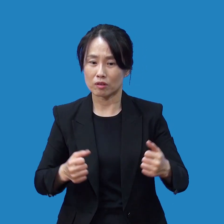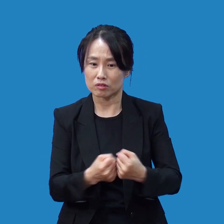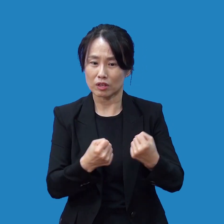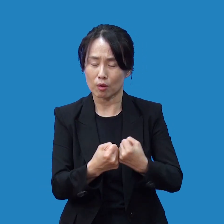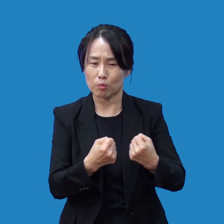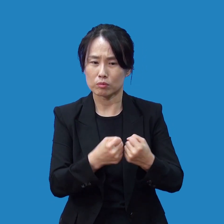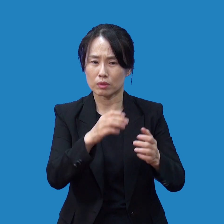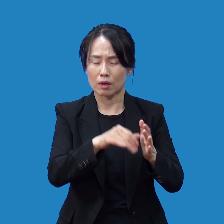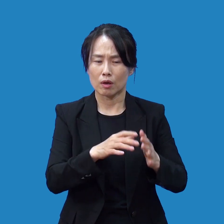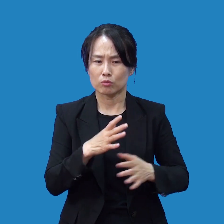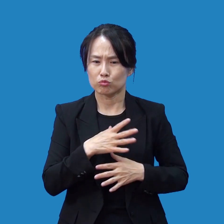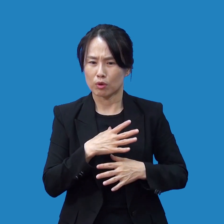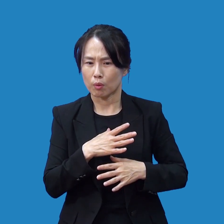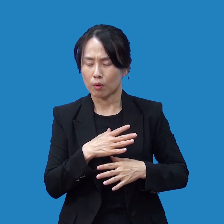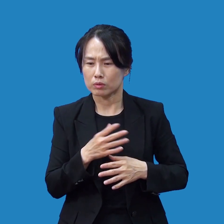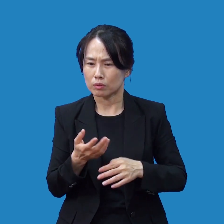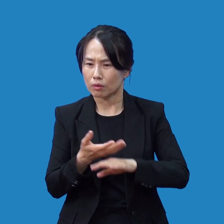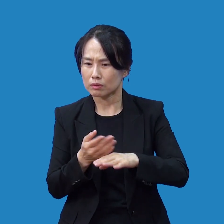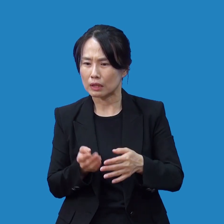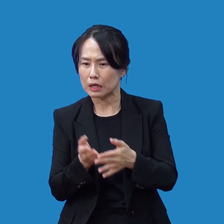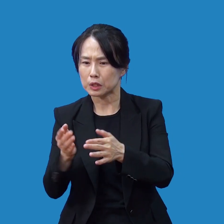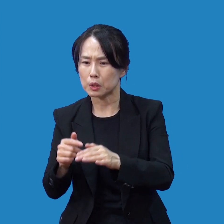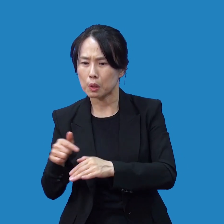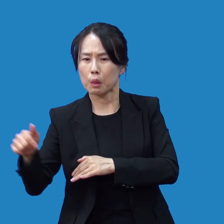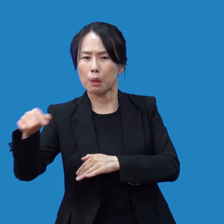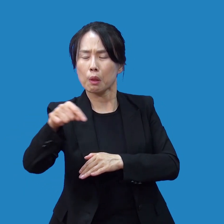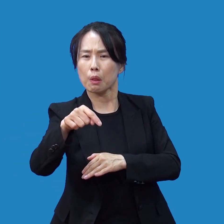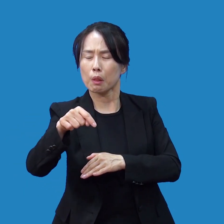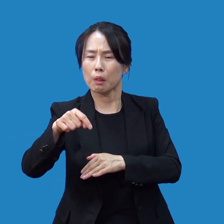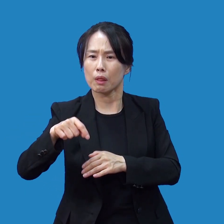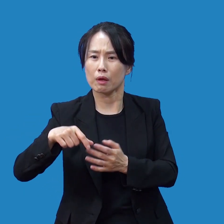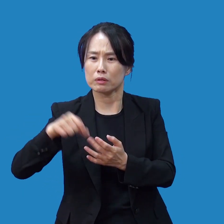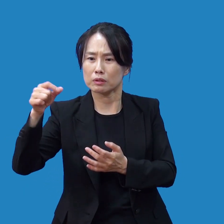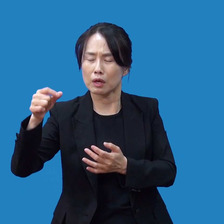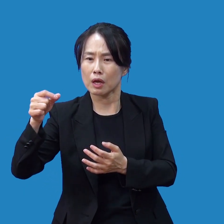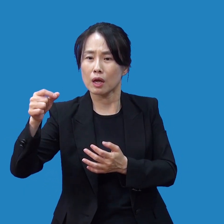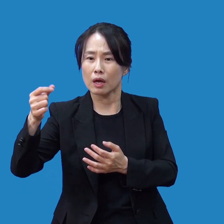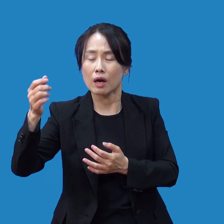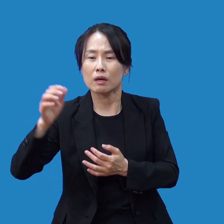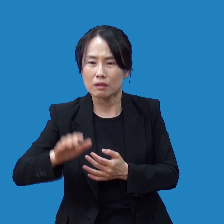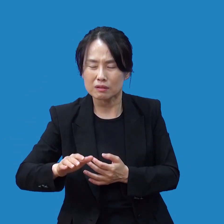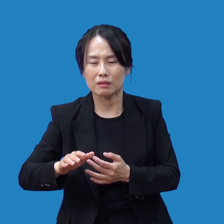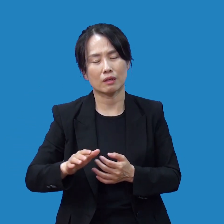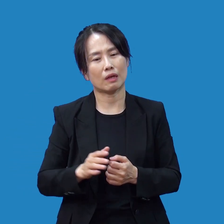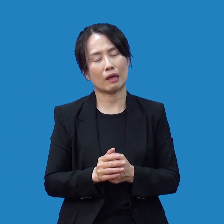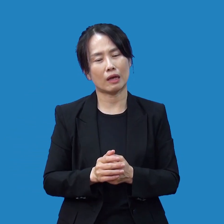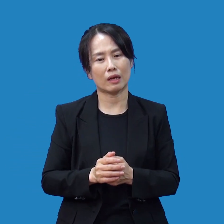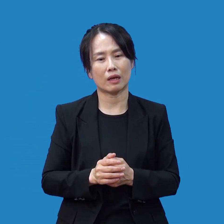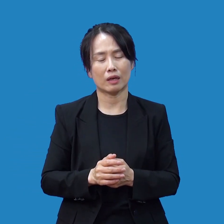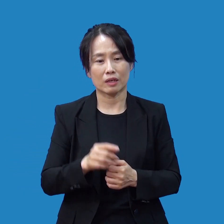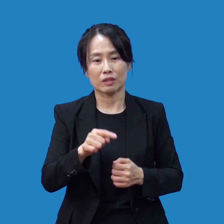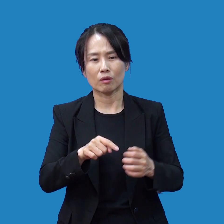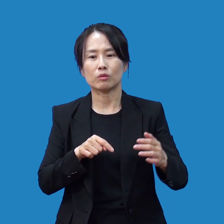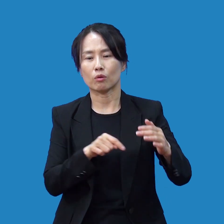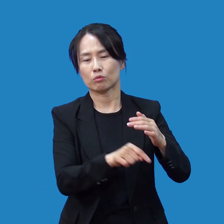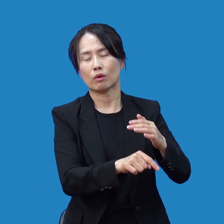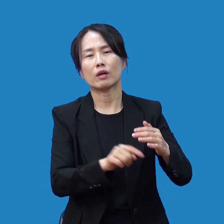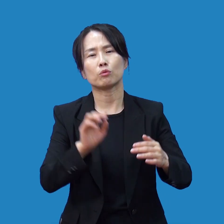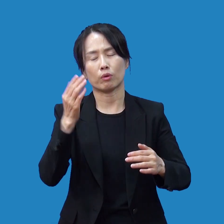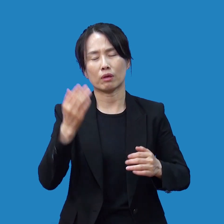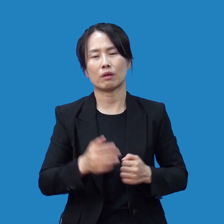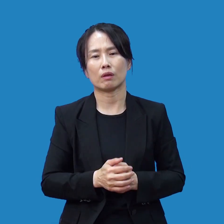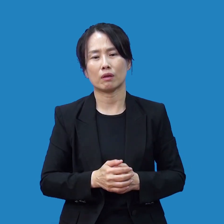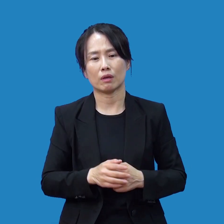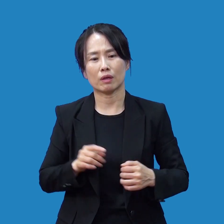그게 두려워가지고 다른 길을 선택하려고 하는데 결국 안 돼서 그 길로 들어갑니다. 가서